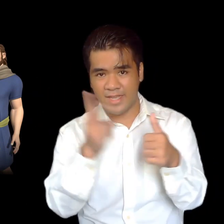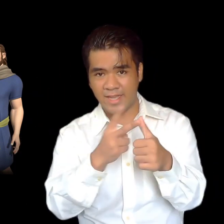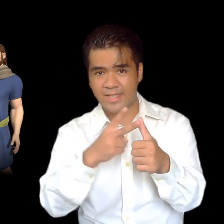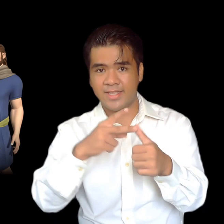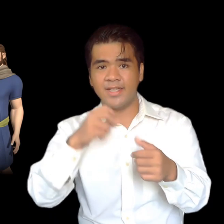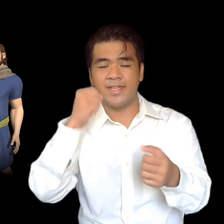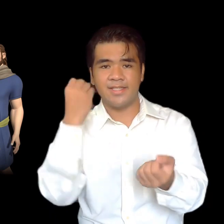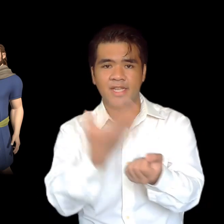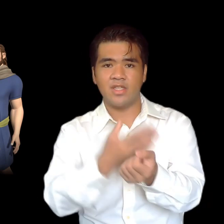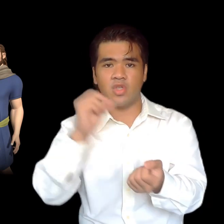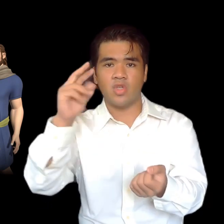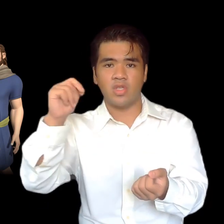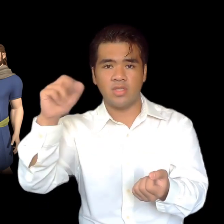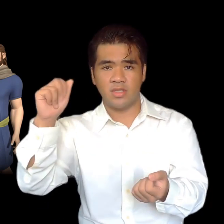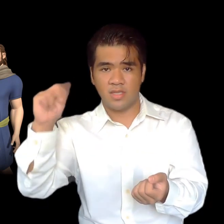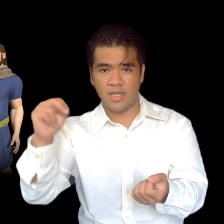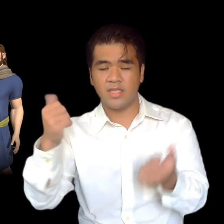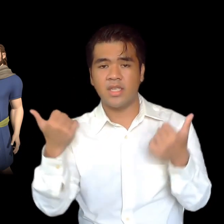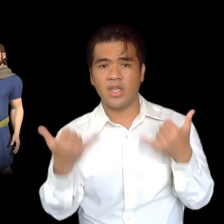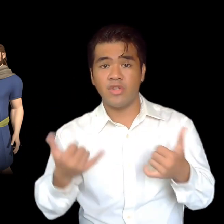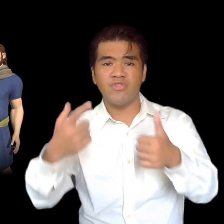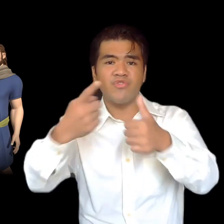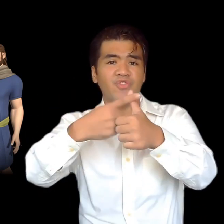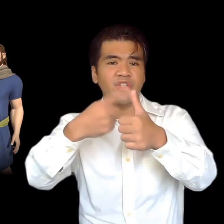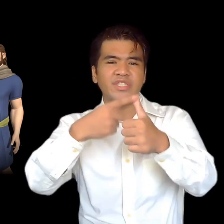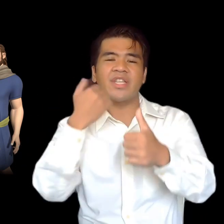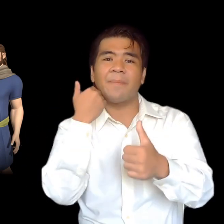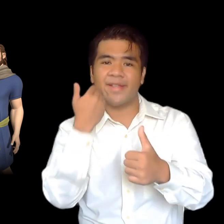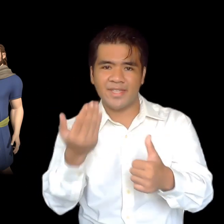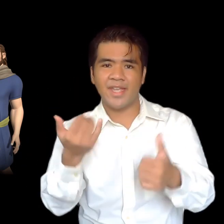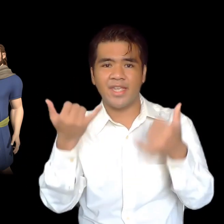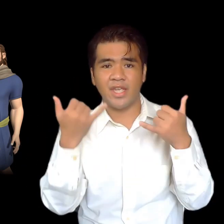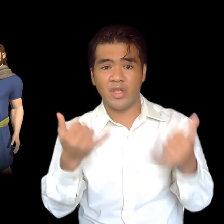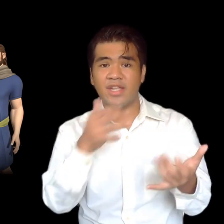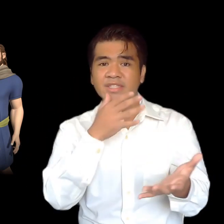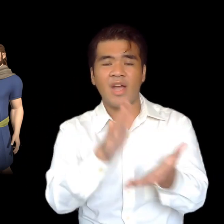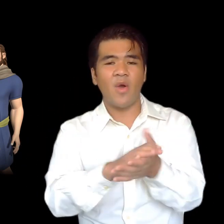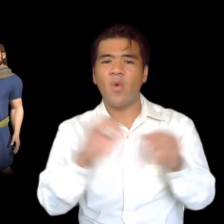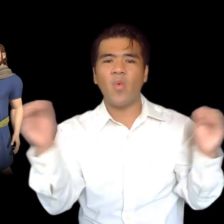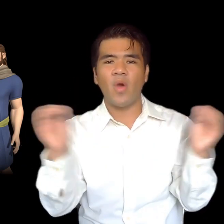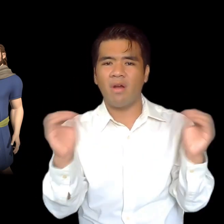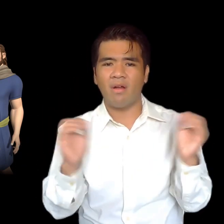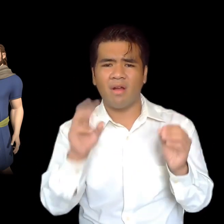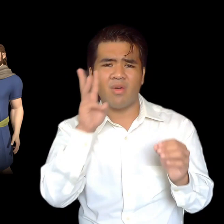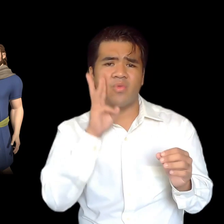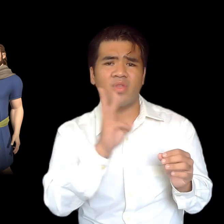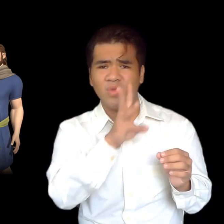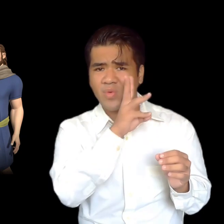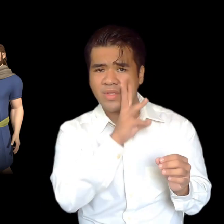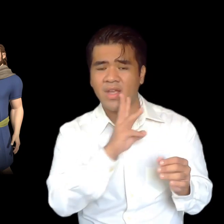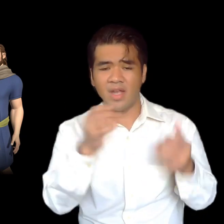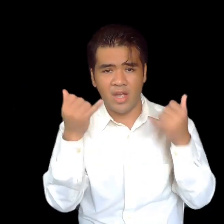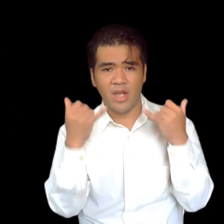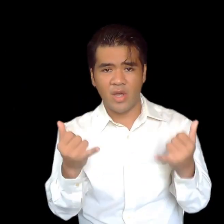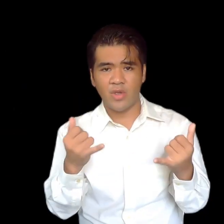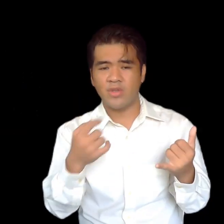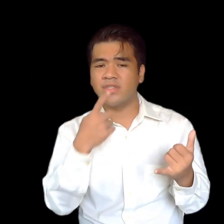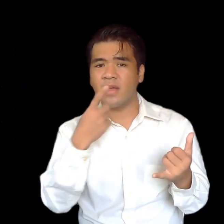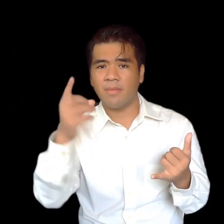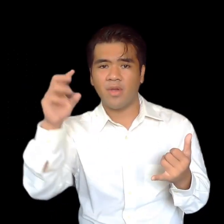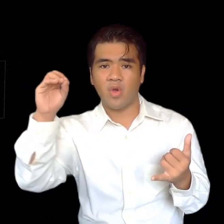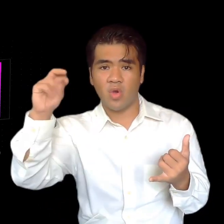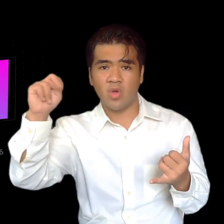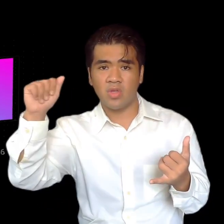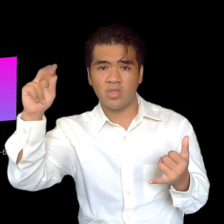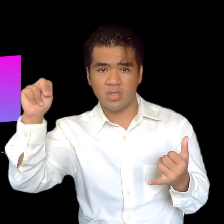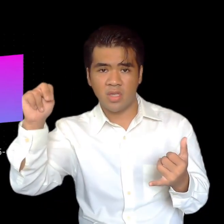walang anak ang asawa nitong si Tamar. Kaya inutusan ni Judah si Onan na sipingan si Tamar upang anakan nito. Noon